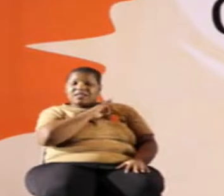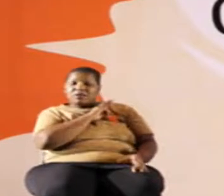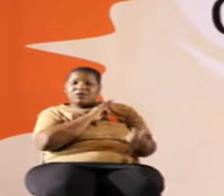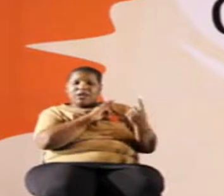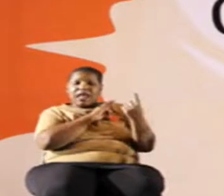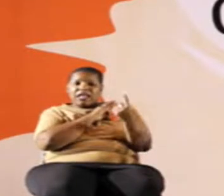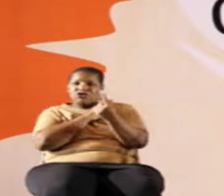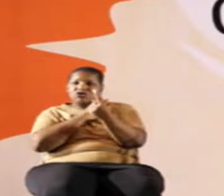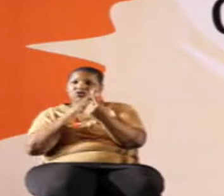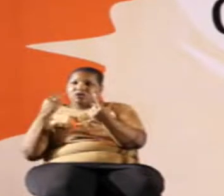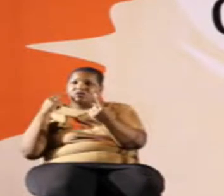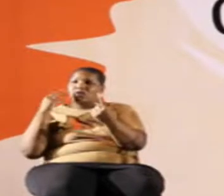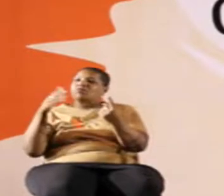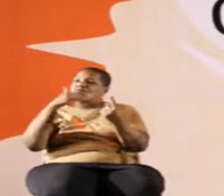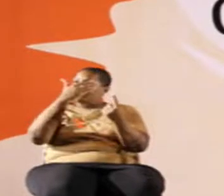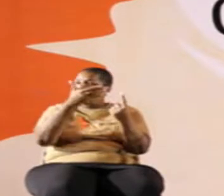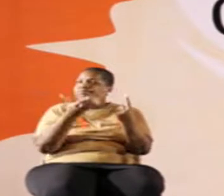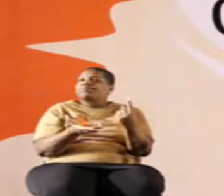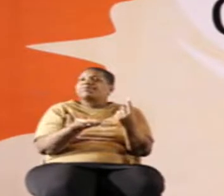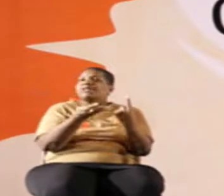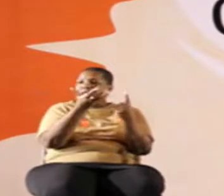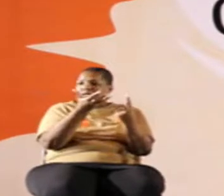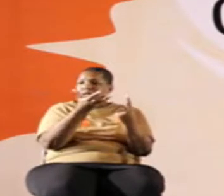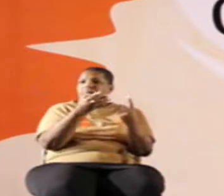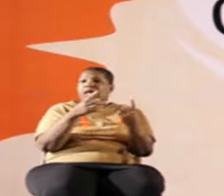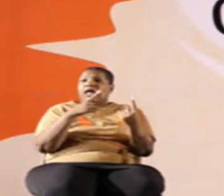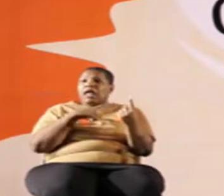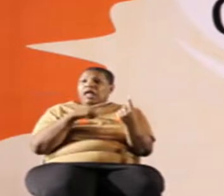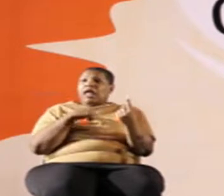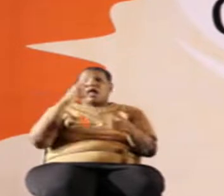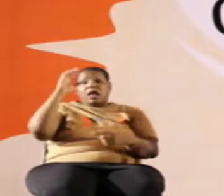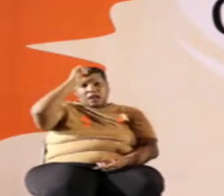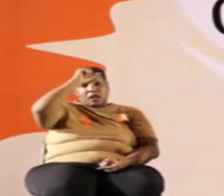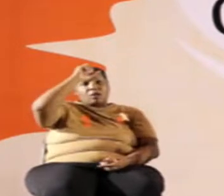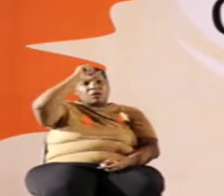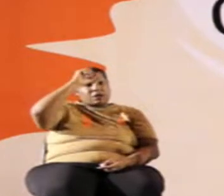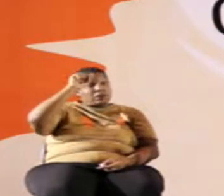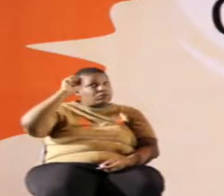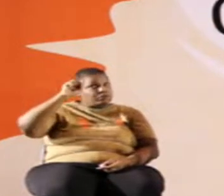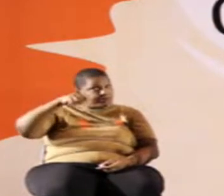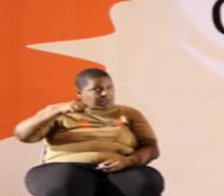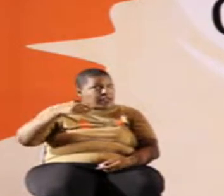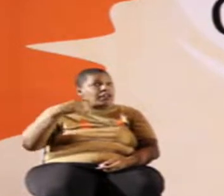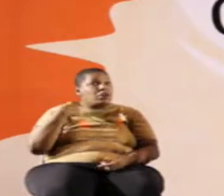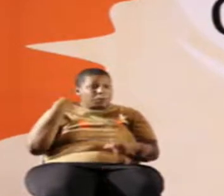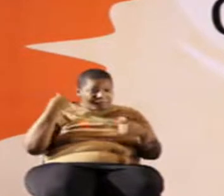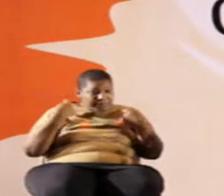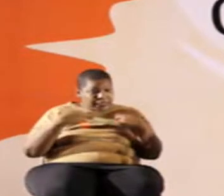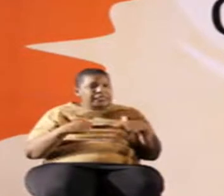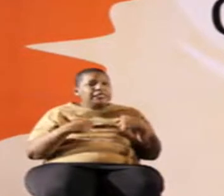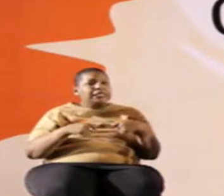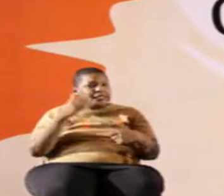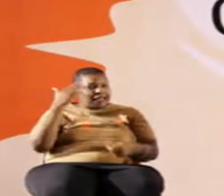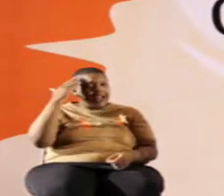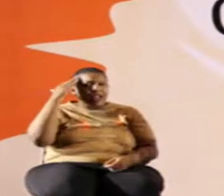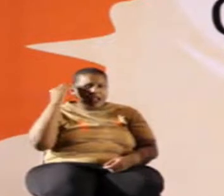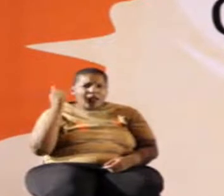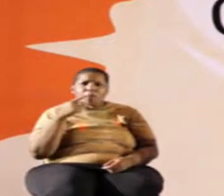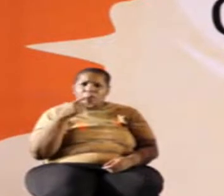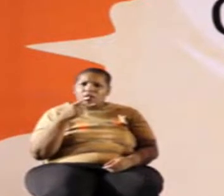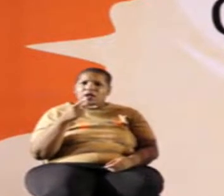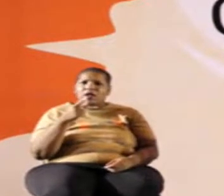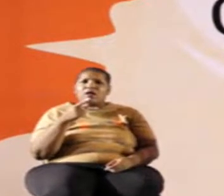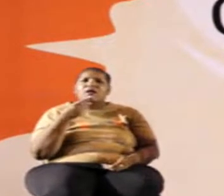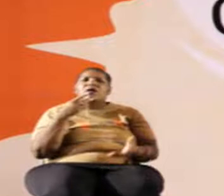também precisam ser realçados. E acho que esse é um aprendizado que a gente precisa saber legar